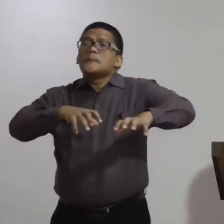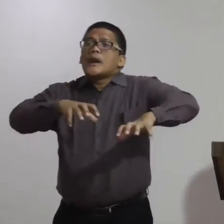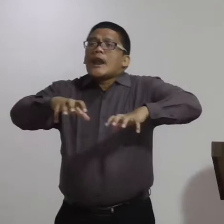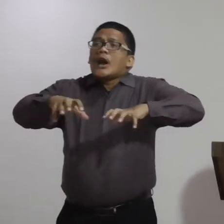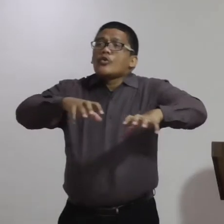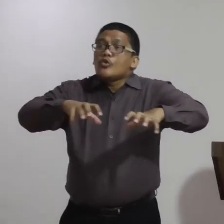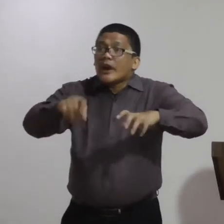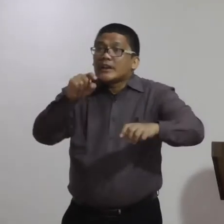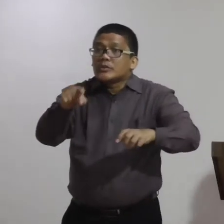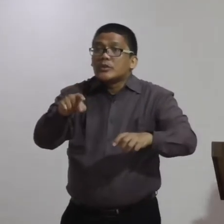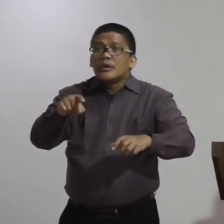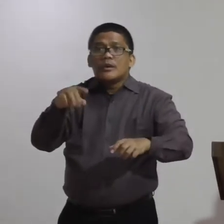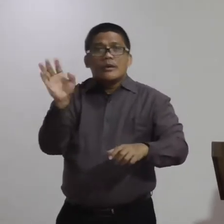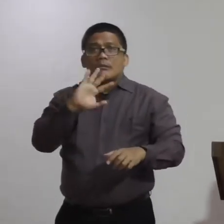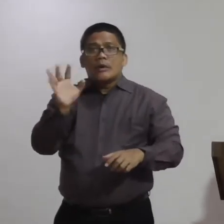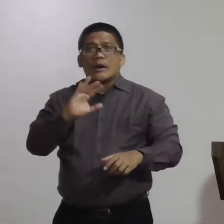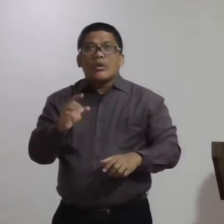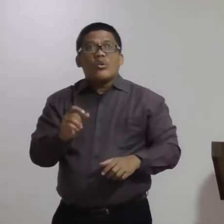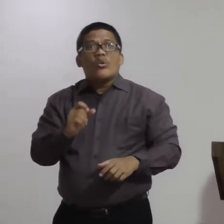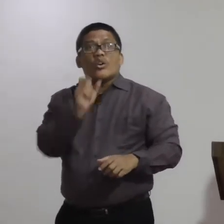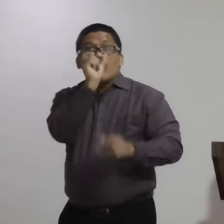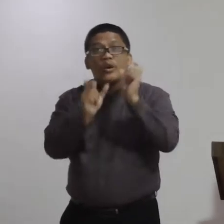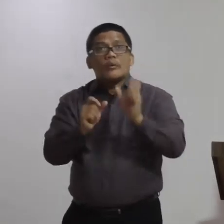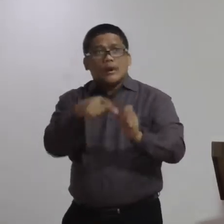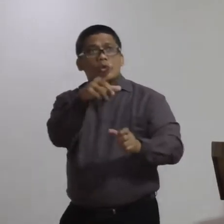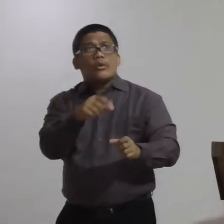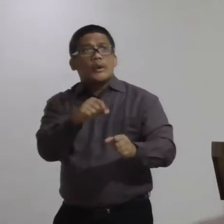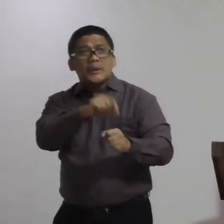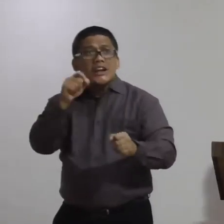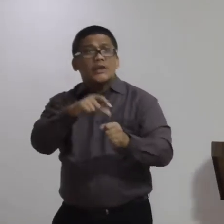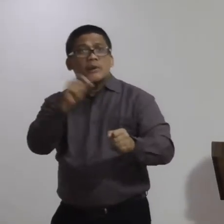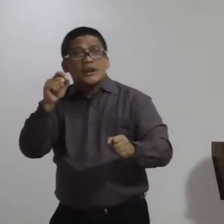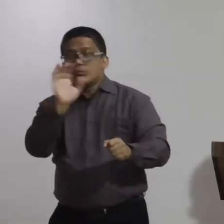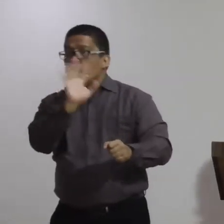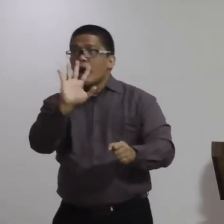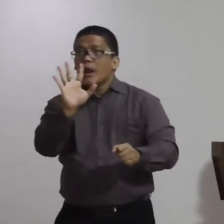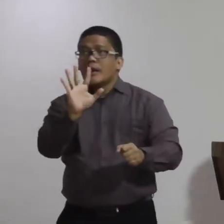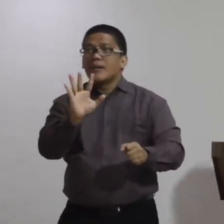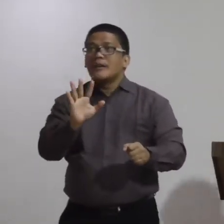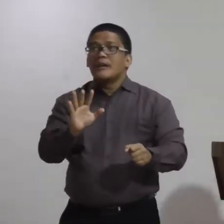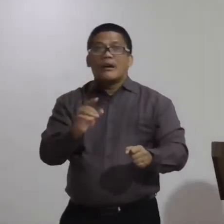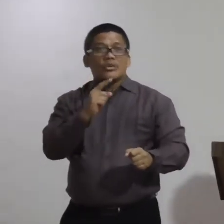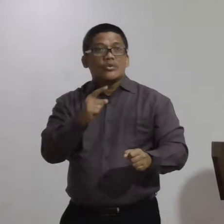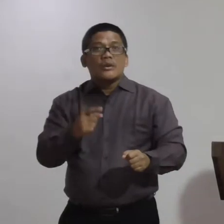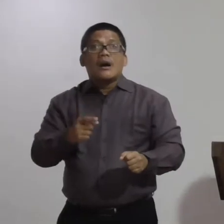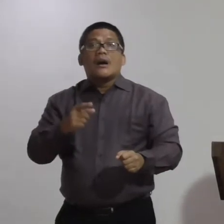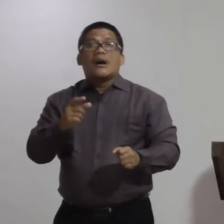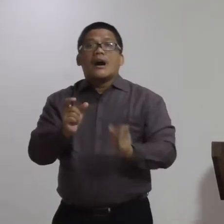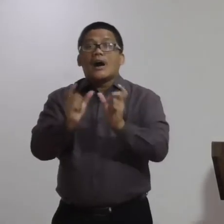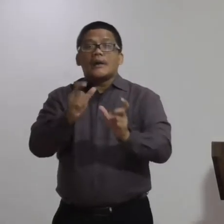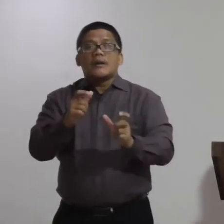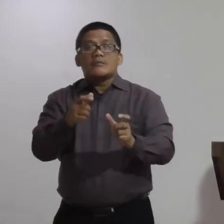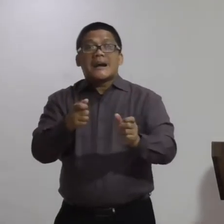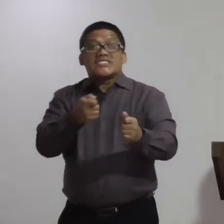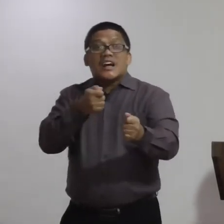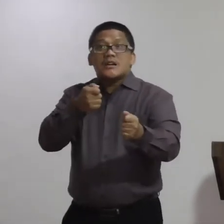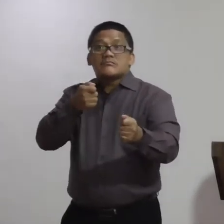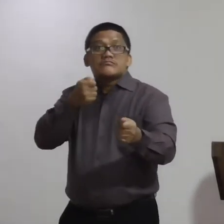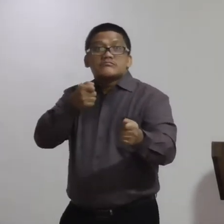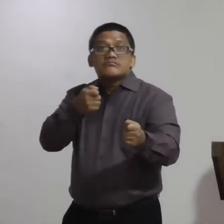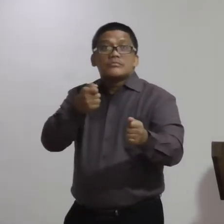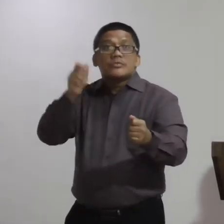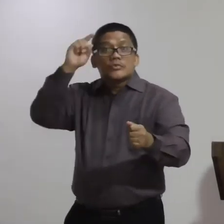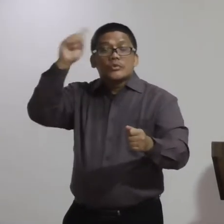bukan karena ada desakan dari orang lain atau mungkin kekuatan lain yang memaksa dia untuk memilih kita,